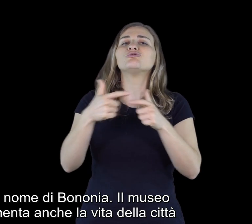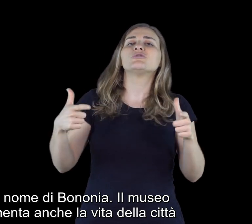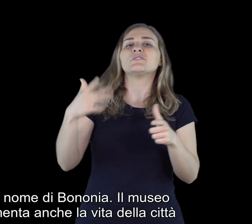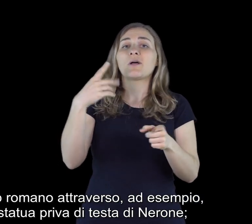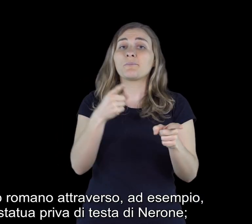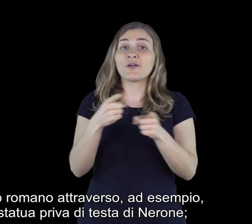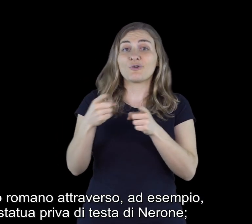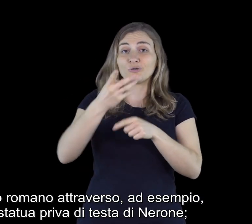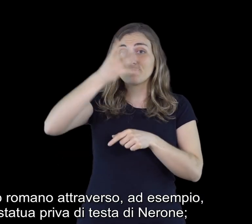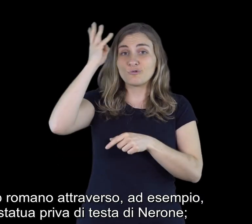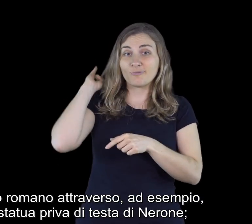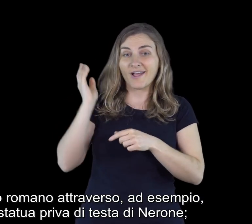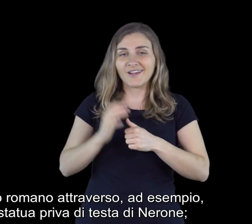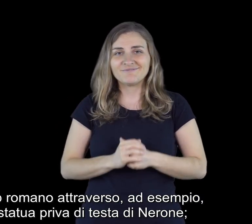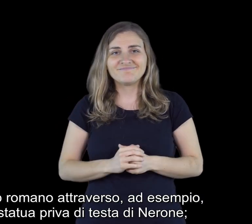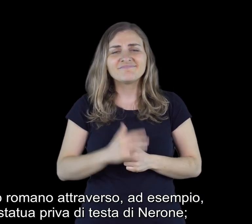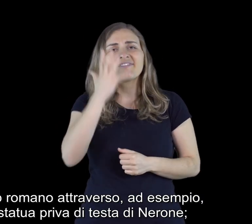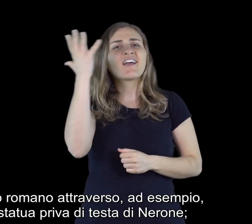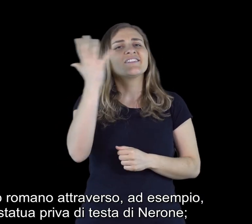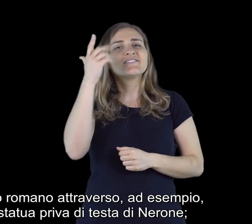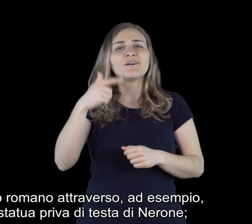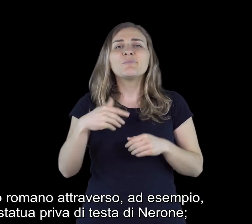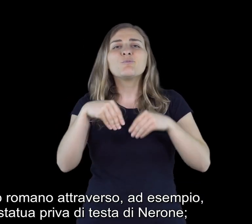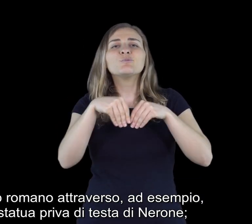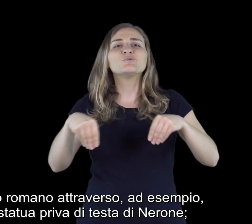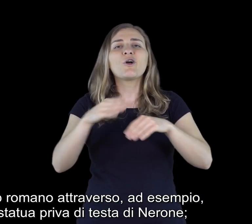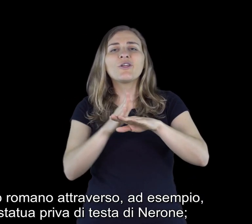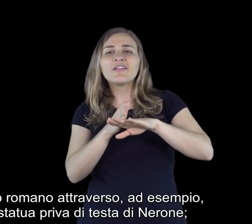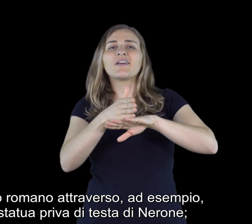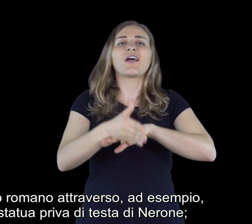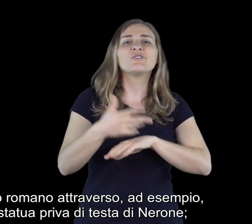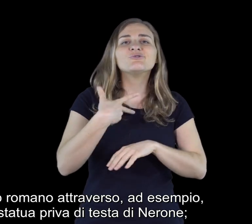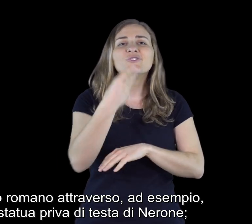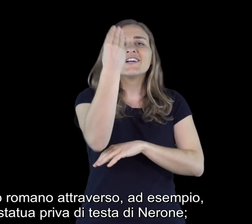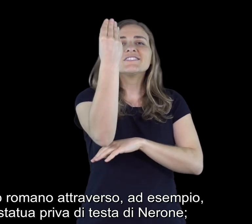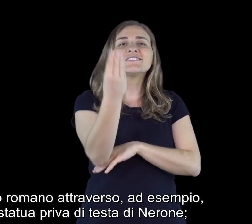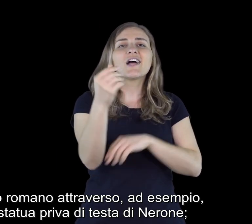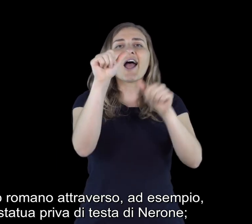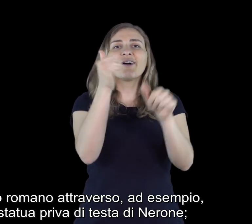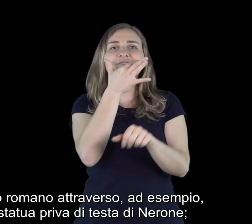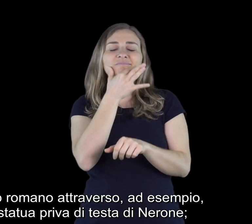metà del primo secolo dopo cristo esposta nell'atrio del museo che decorava il teatro romano